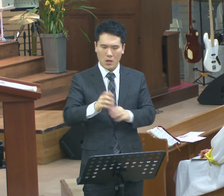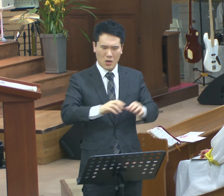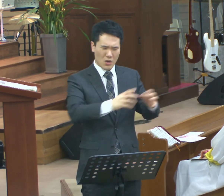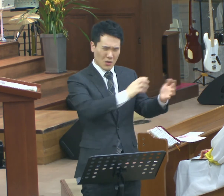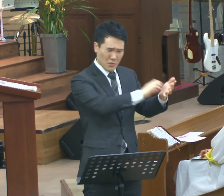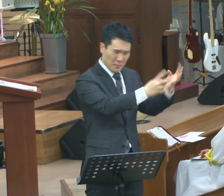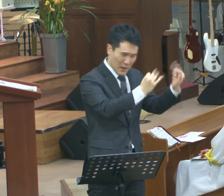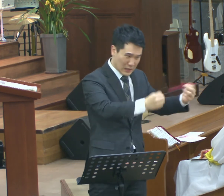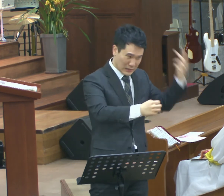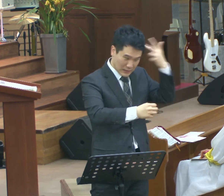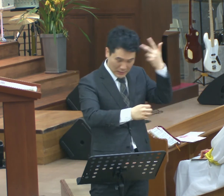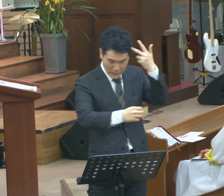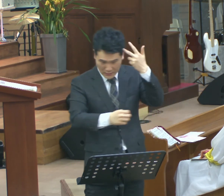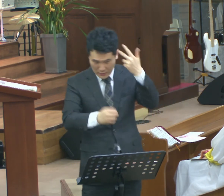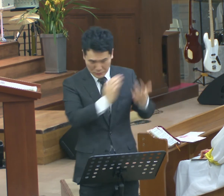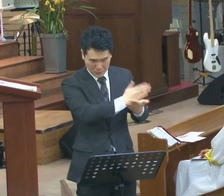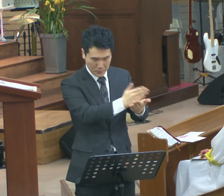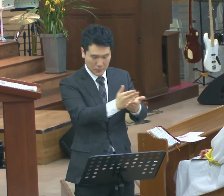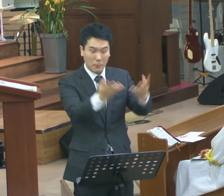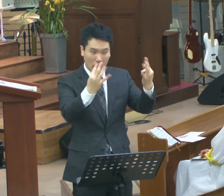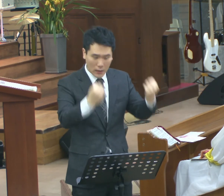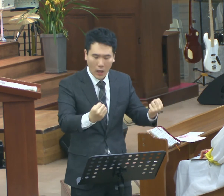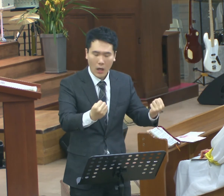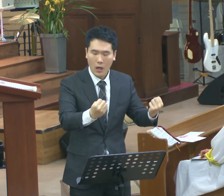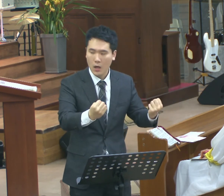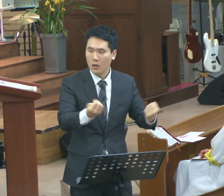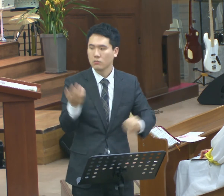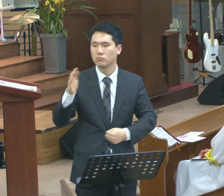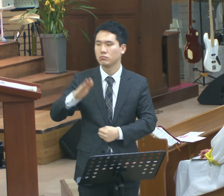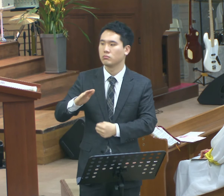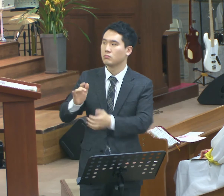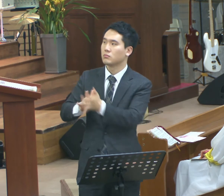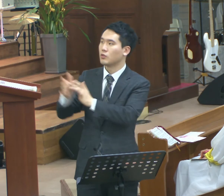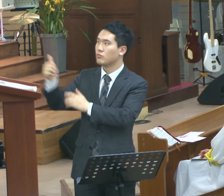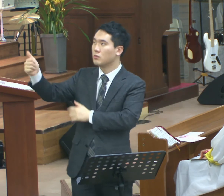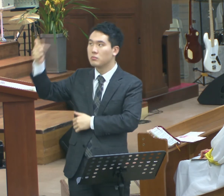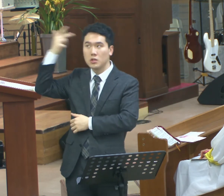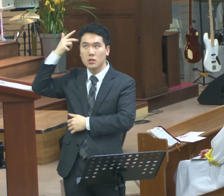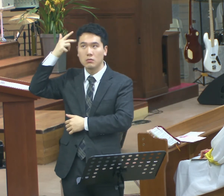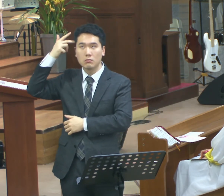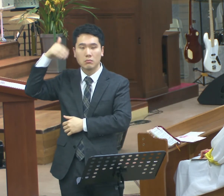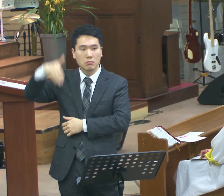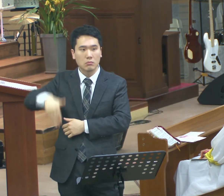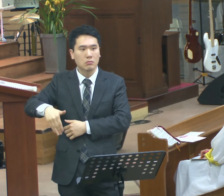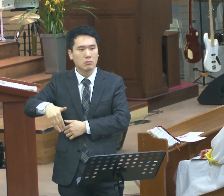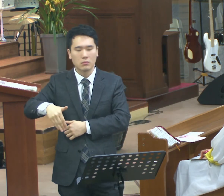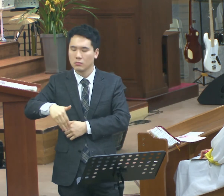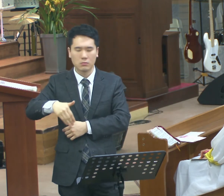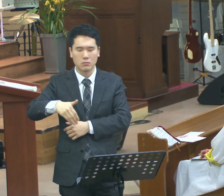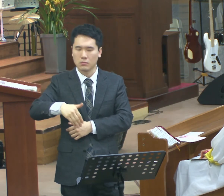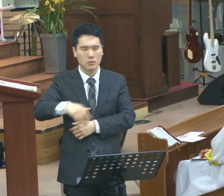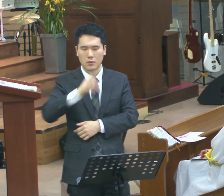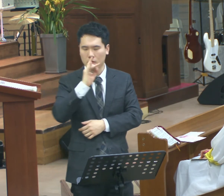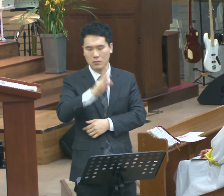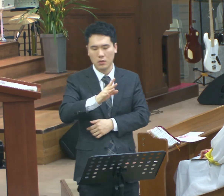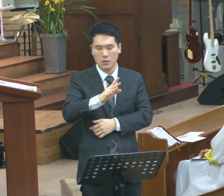게 중요하지 좋은 일이 계속 축적되는 게 중요한 게 아니에요. 그런 일을 통해서 주님이 이렇게까지 해주시는구나,